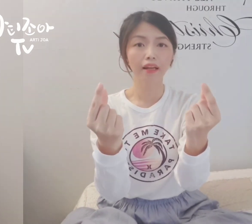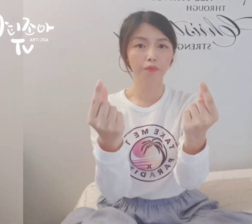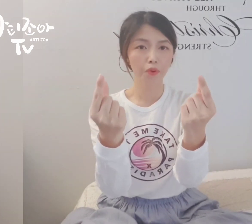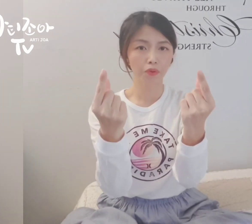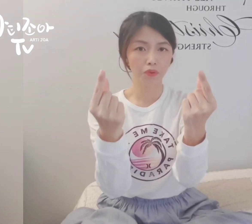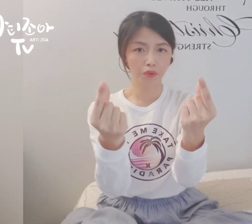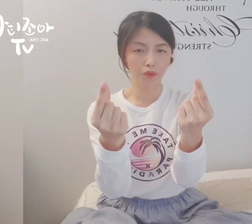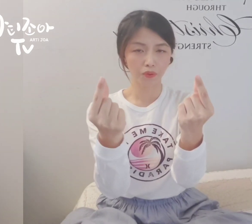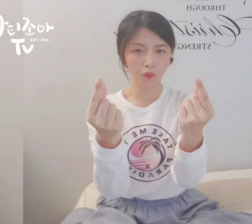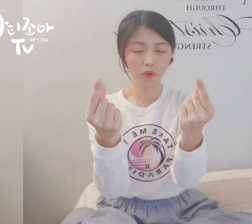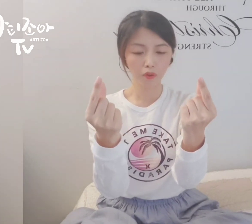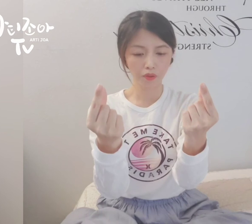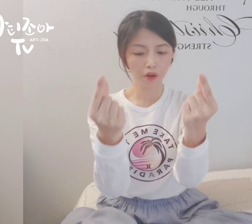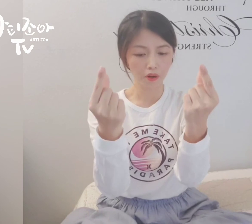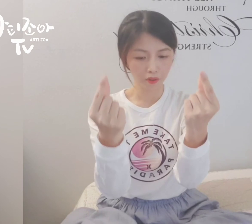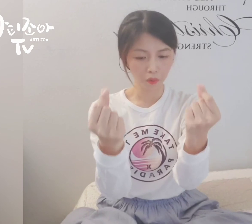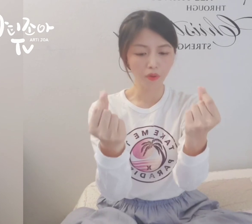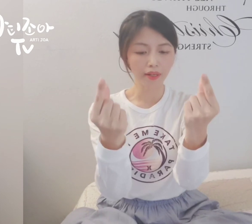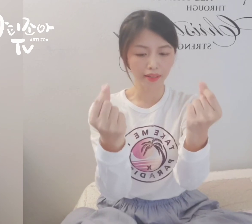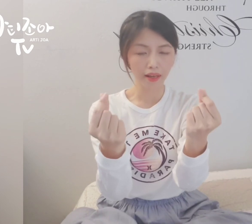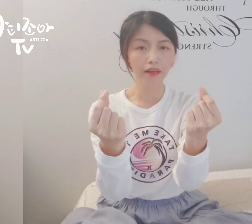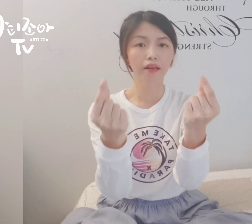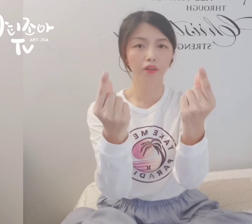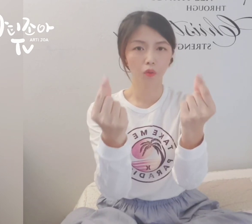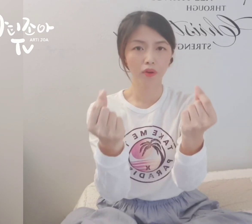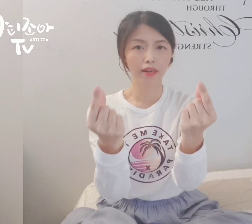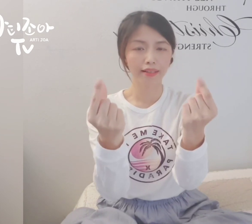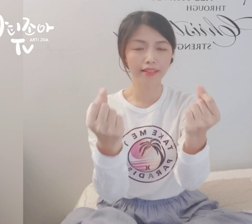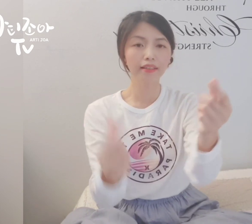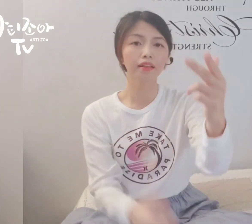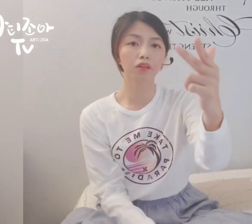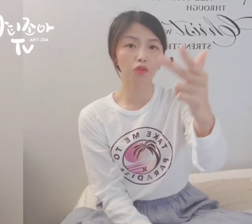같다라는 표현도 똑같고요. 동일하다. 동일하신 주.